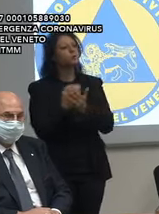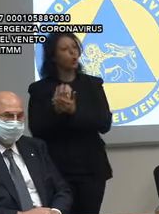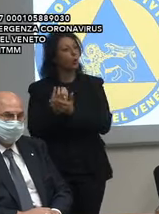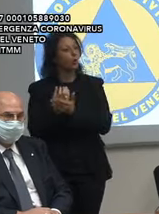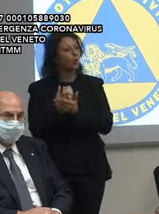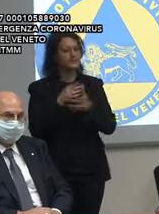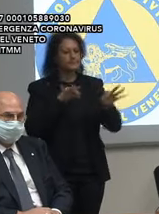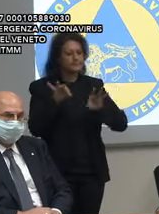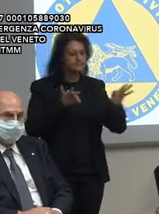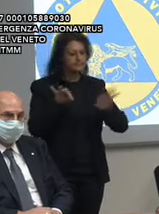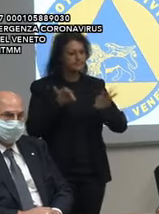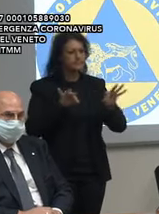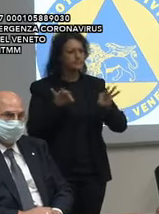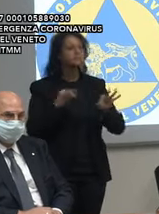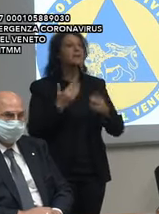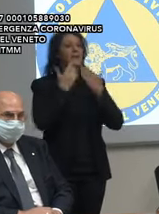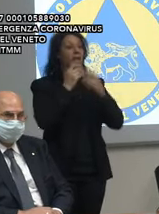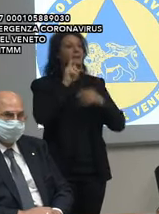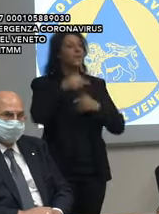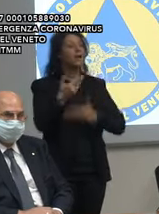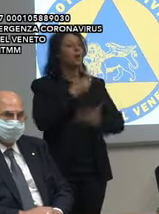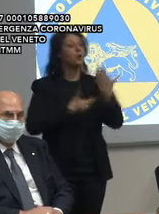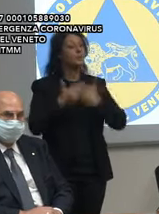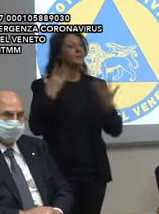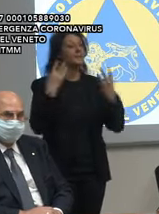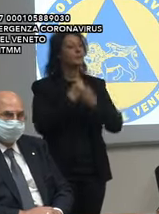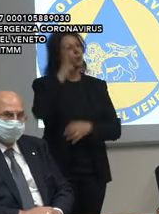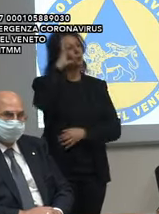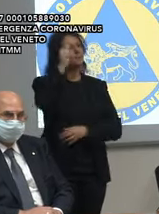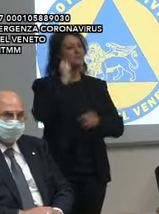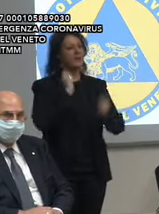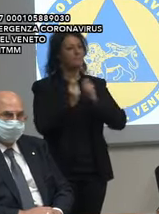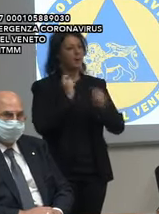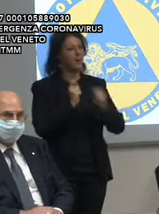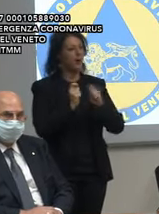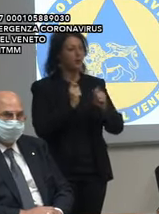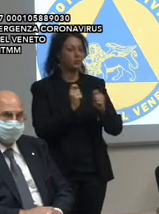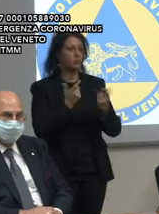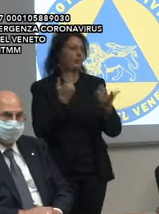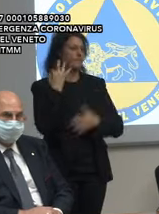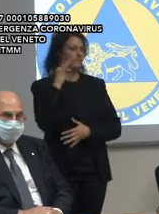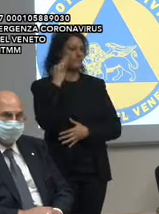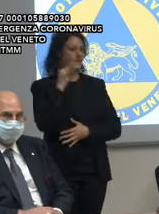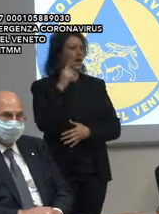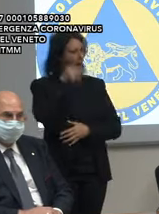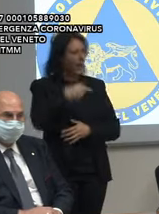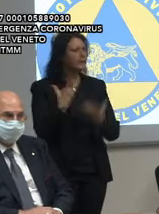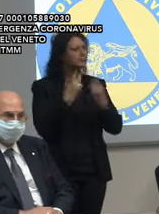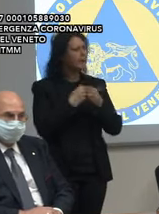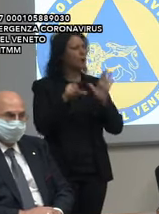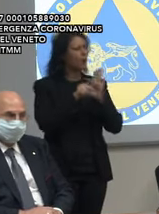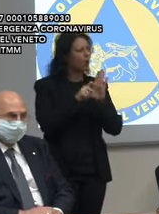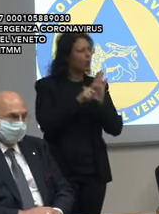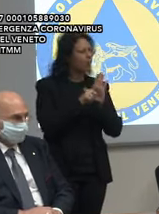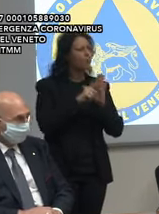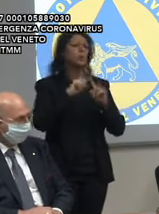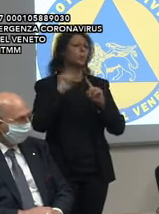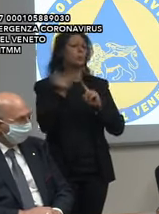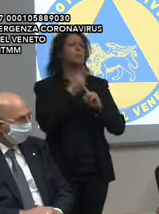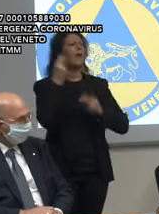collaborazione con l'Università di Padova è stata assolutamente eccezionale, come con il Comune, con tutte le amministrazioni